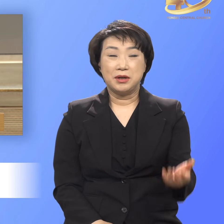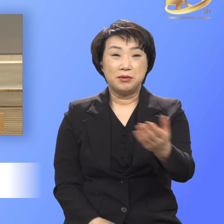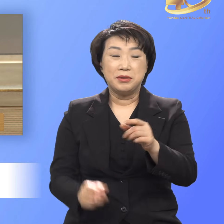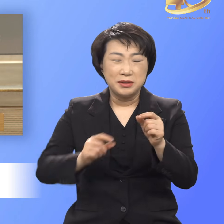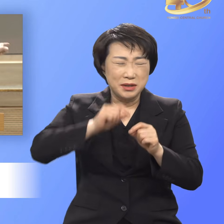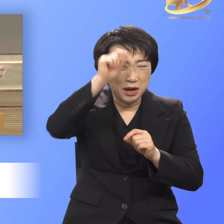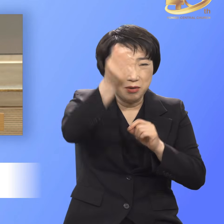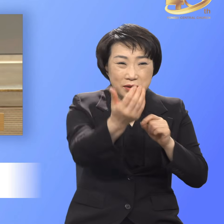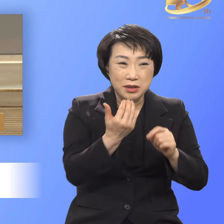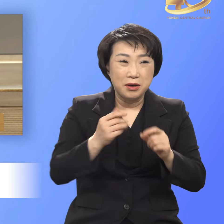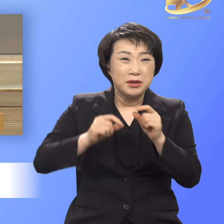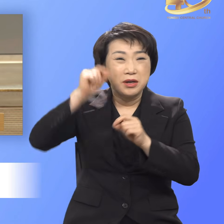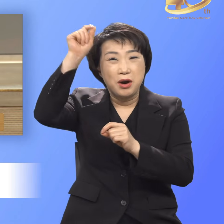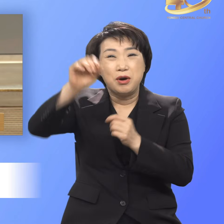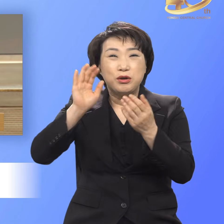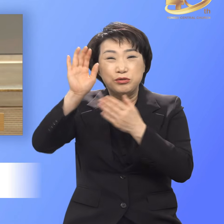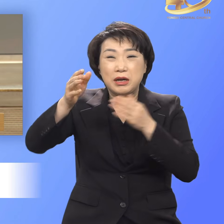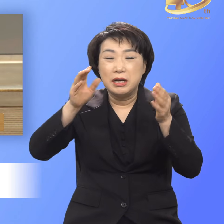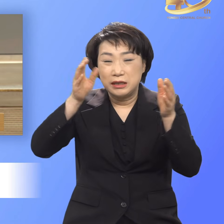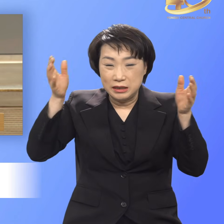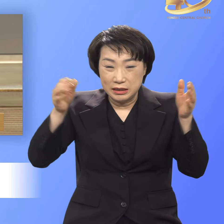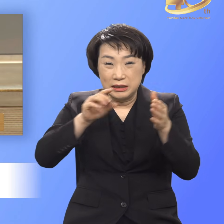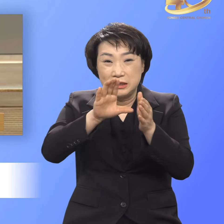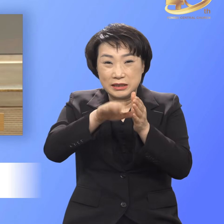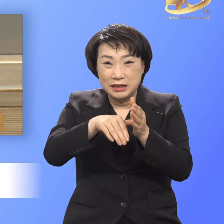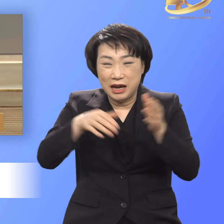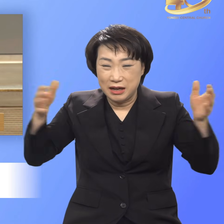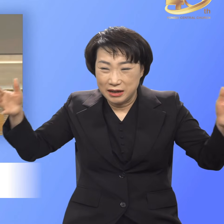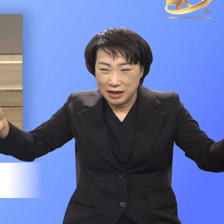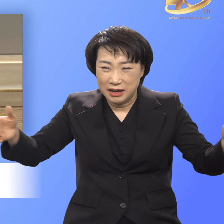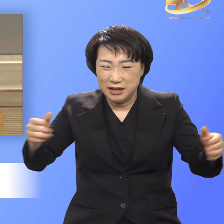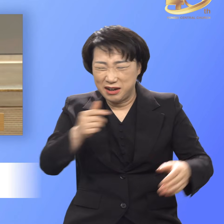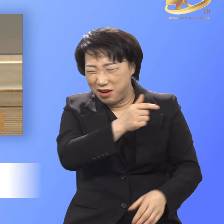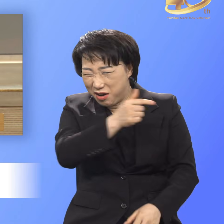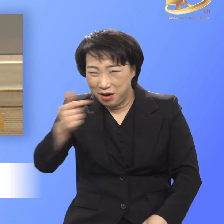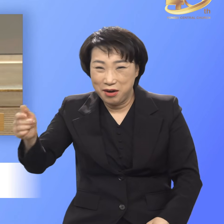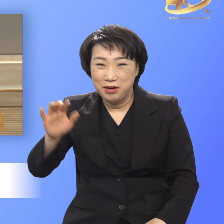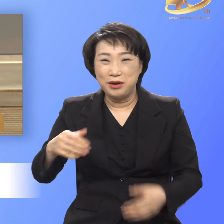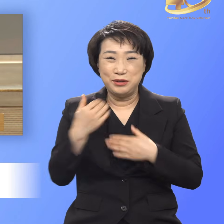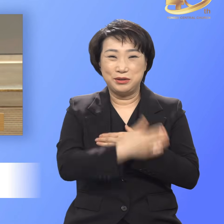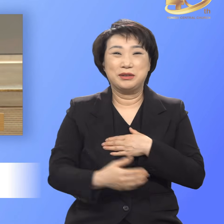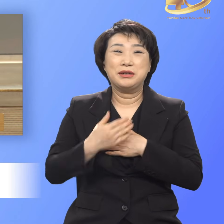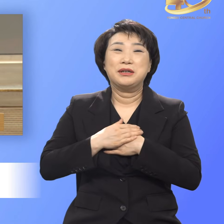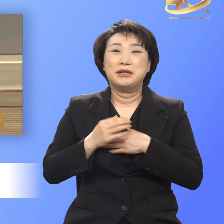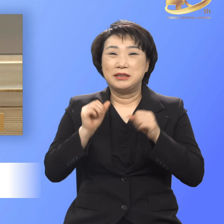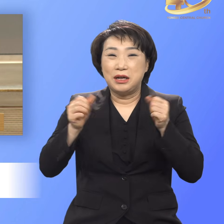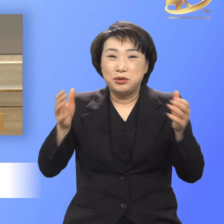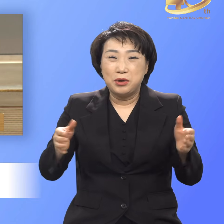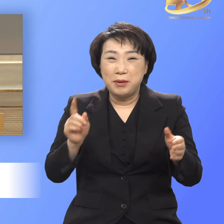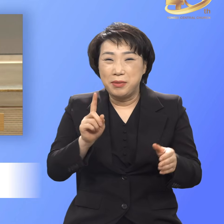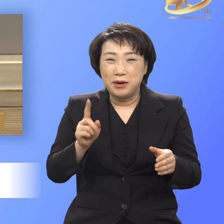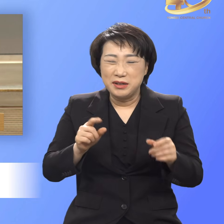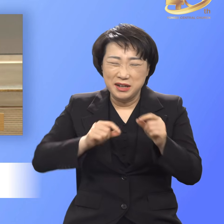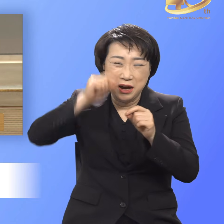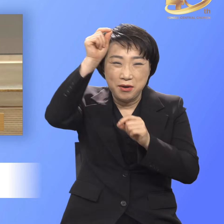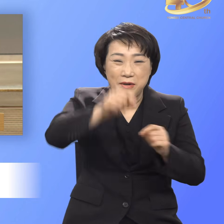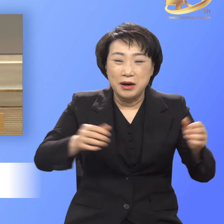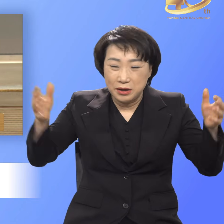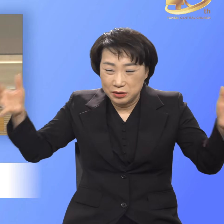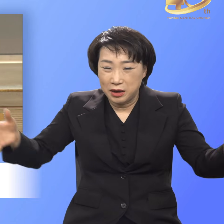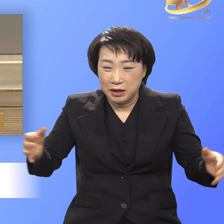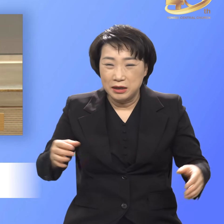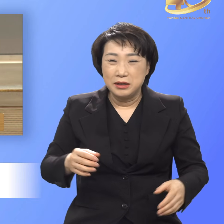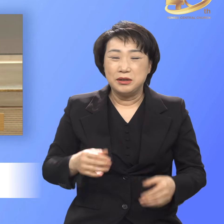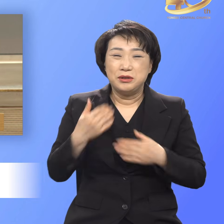영혼부터 영혼까지 시간 앞에 우리 육신은 그냥 영혼 앞에